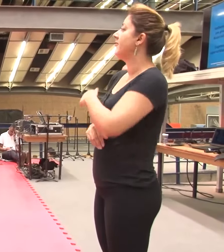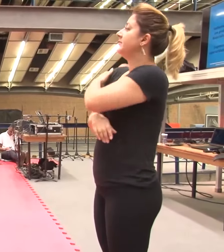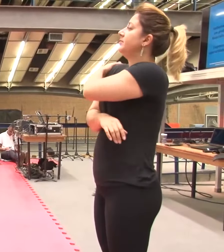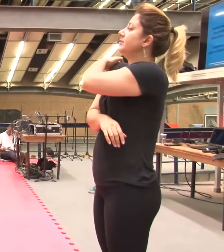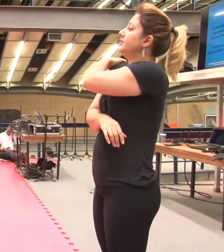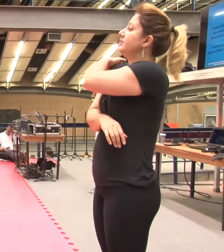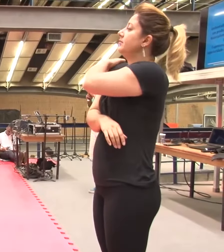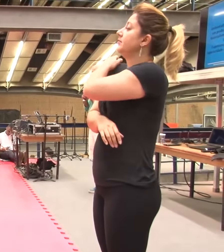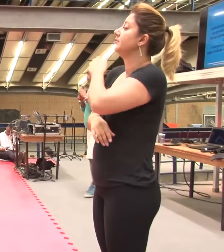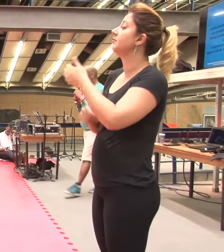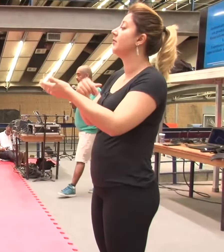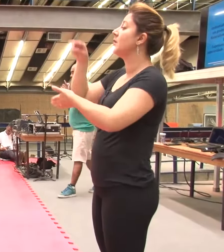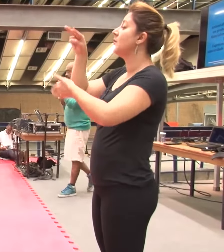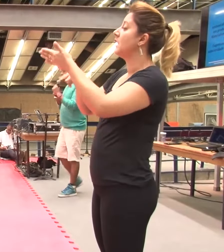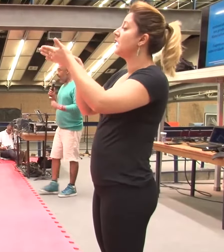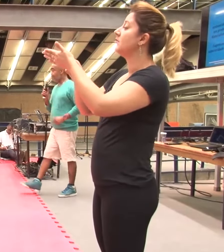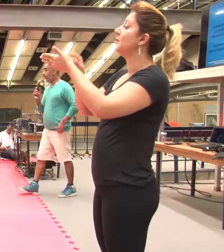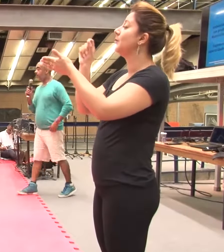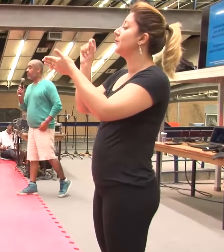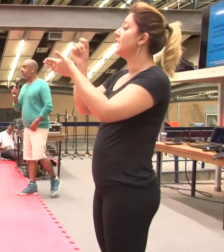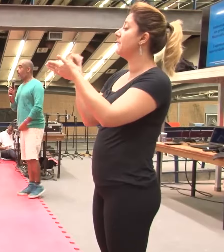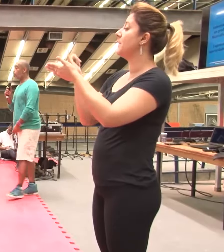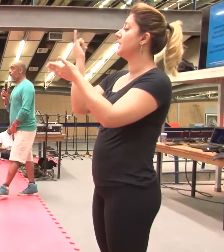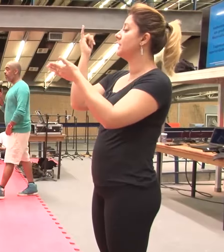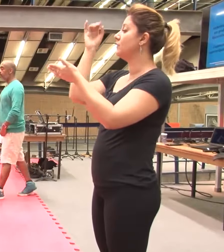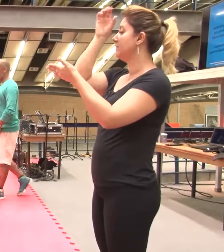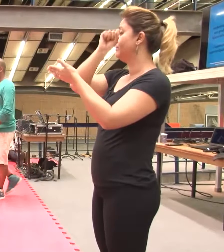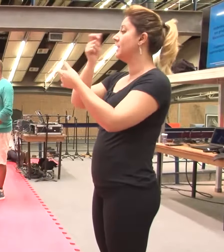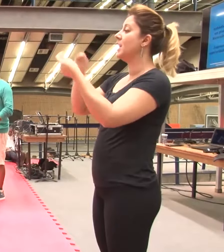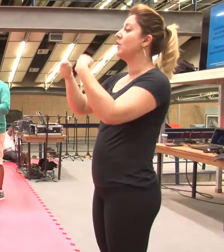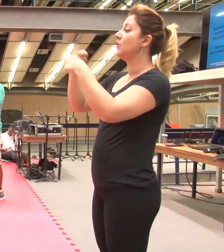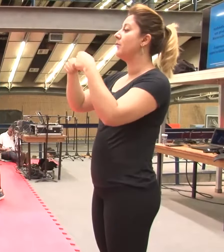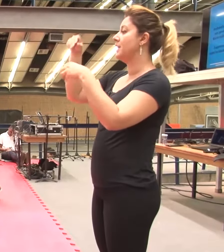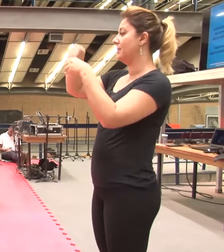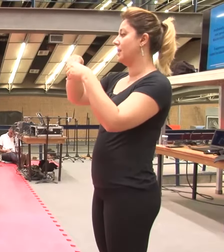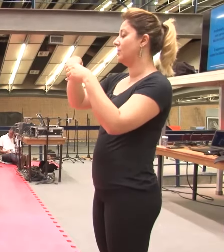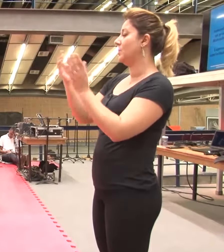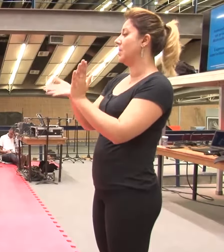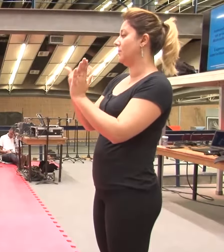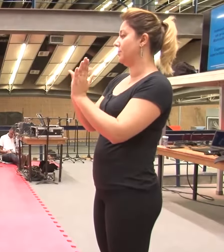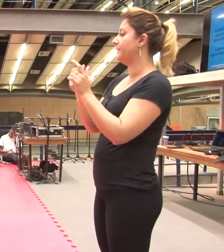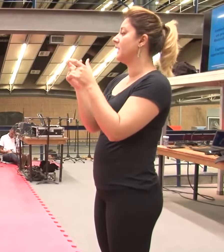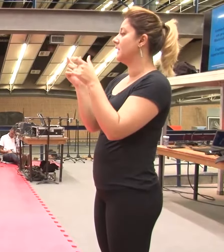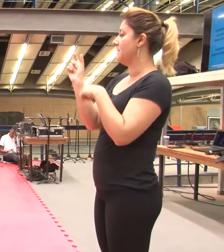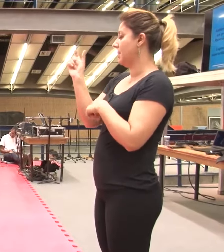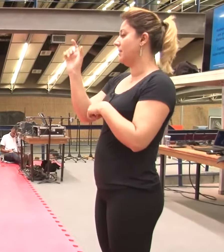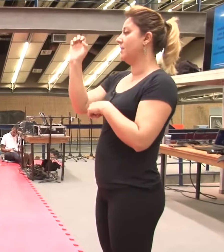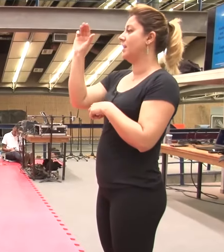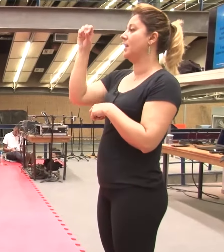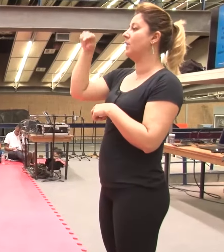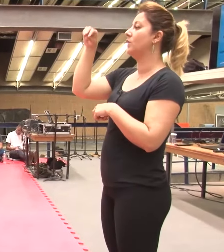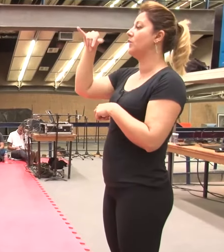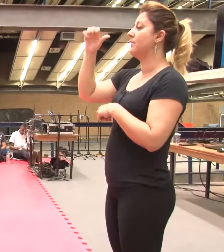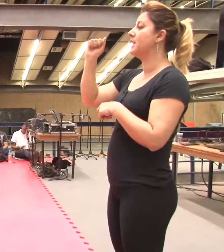No que eu acabo de ler é importante na economia do romance. A palavra economia aqui é utilizada no